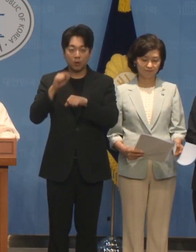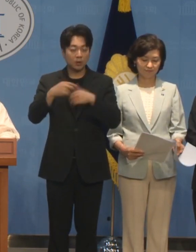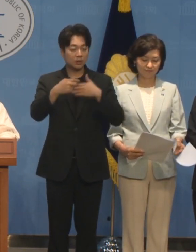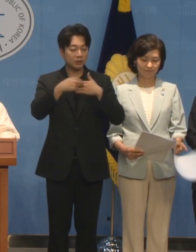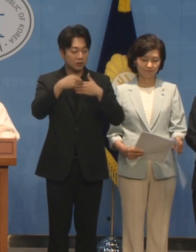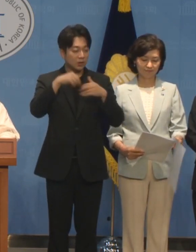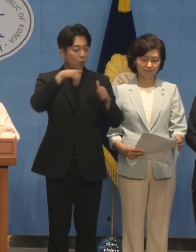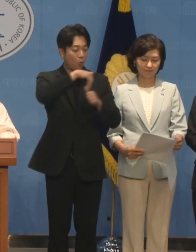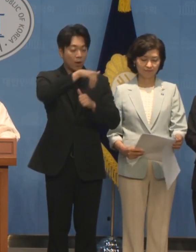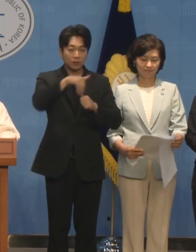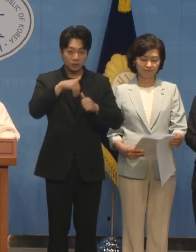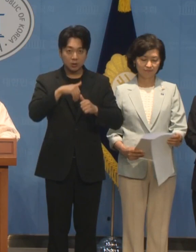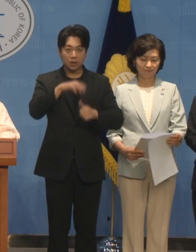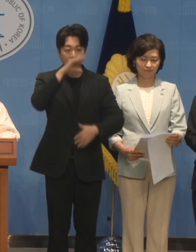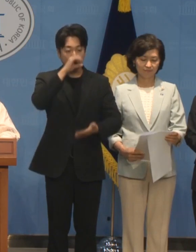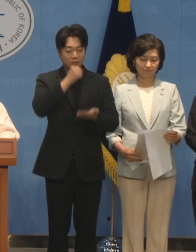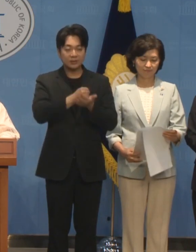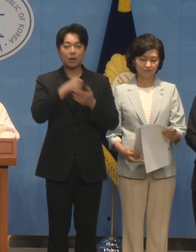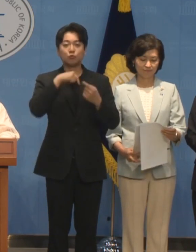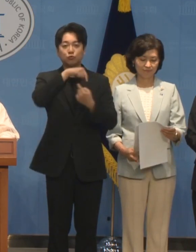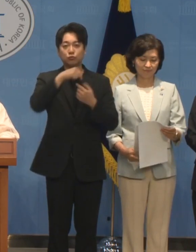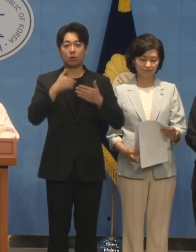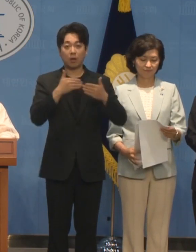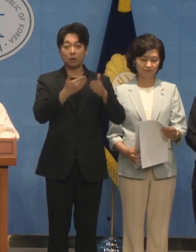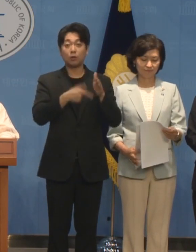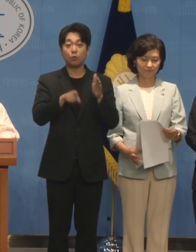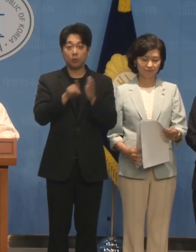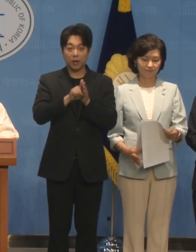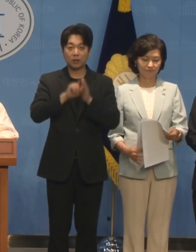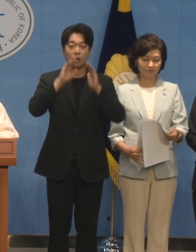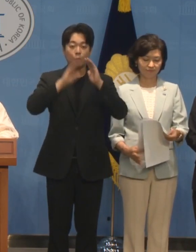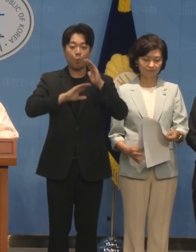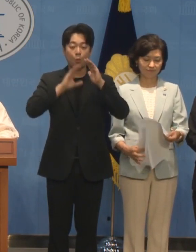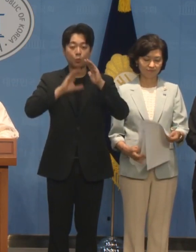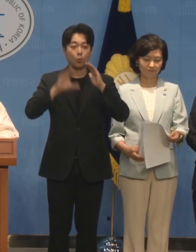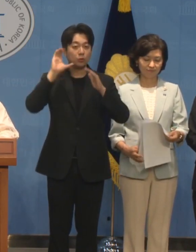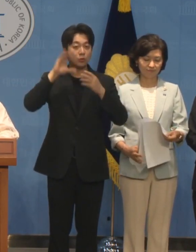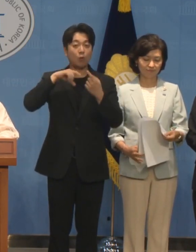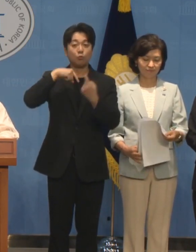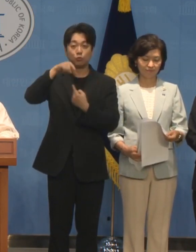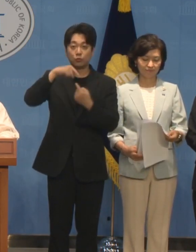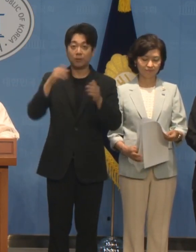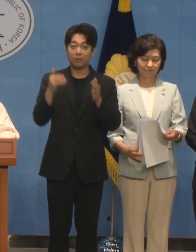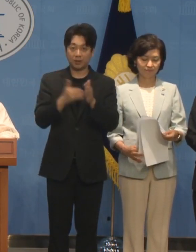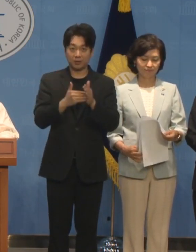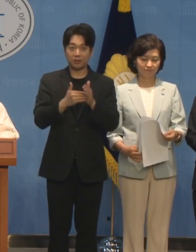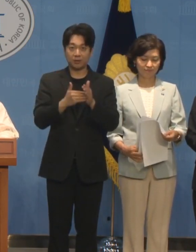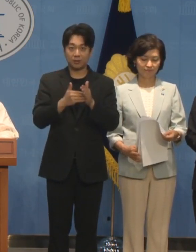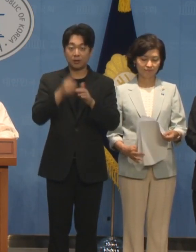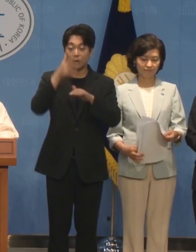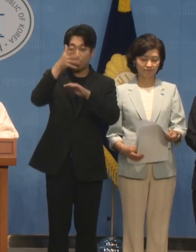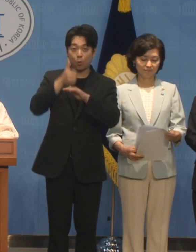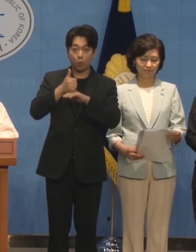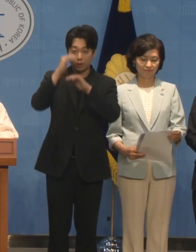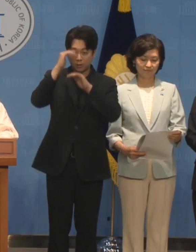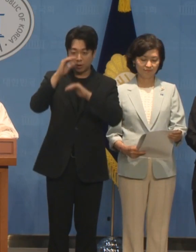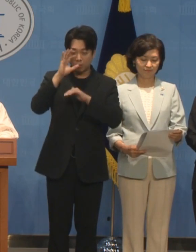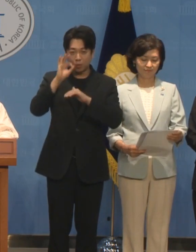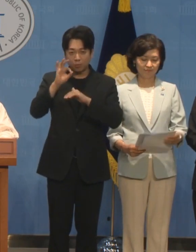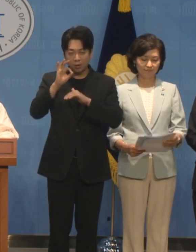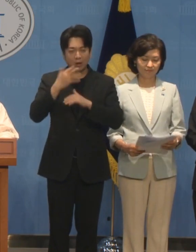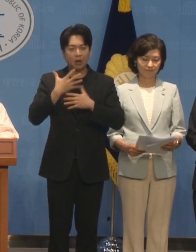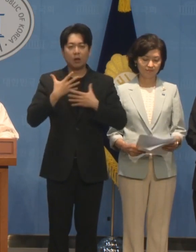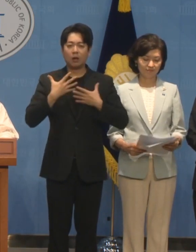현장을 정상화하기 위한 공동 청문회를 개최하였습니다. 청문회 과정 결과 모두